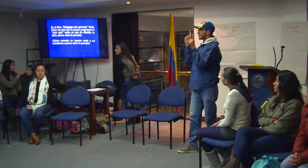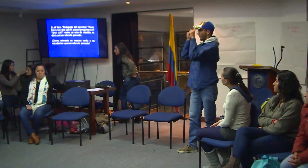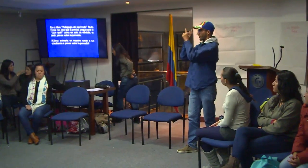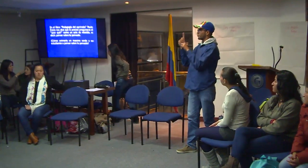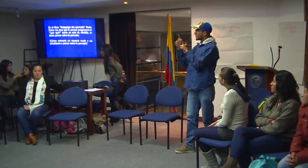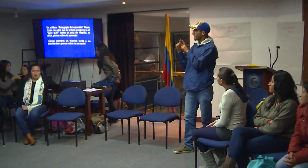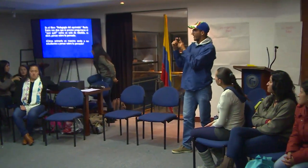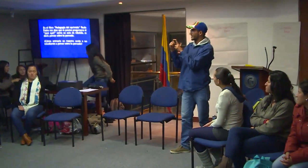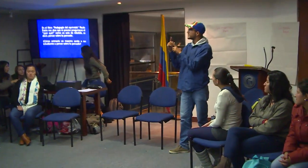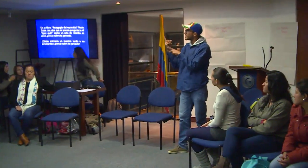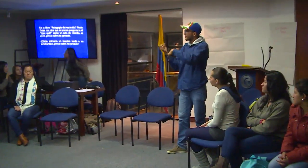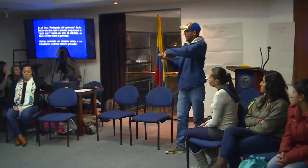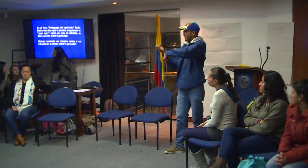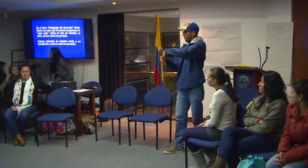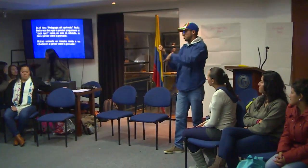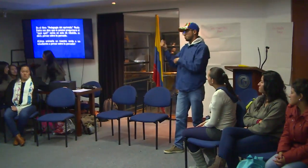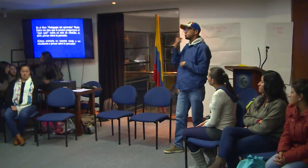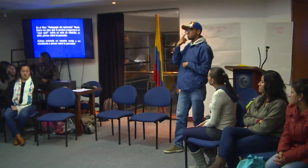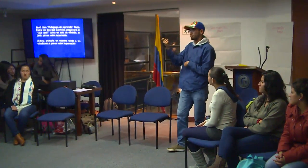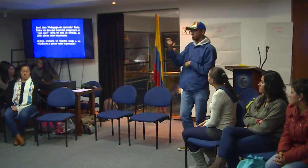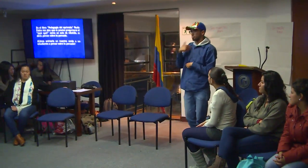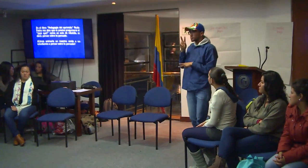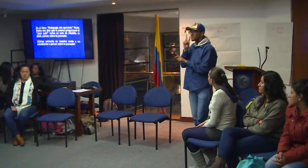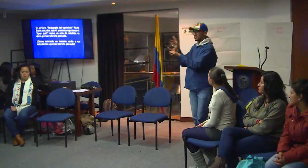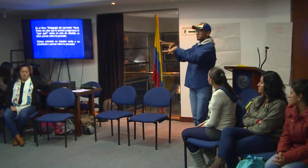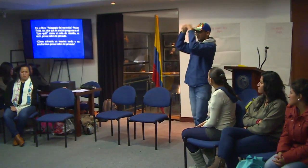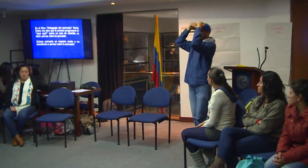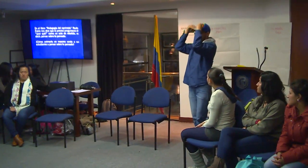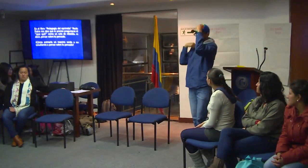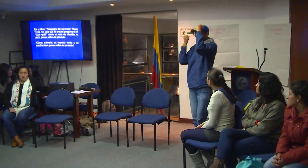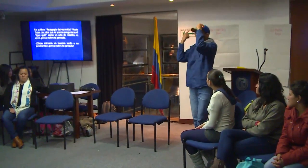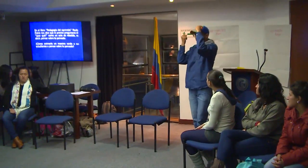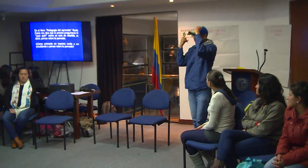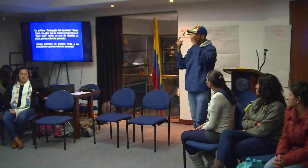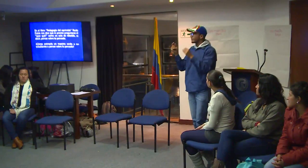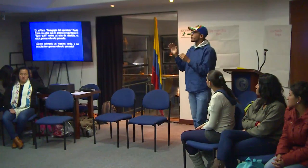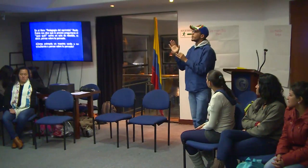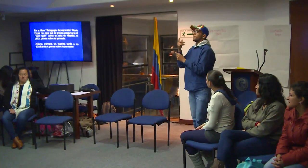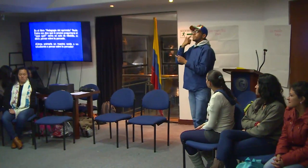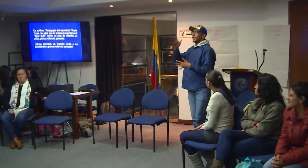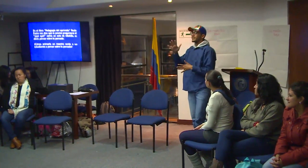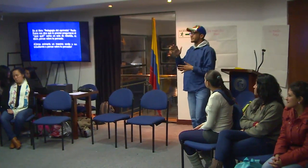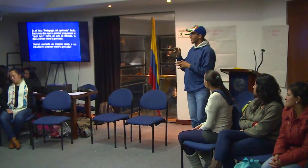Respecto a lo que comentó el profesor Camilo y el profesor Omar, es muy interesante,